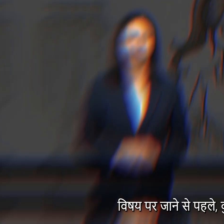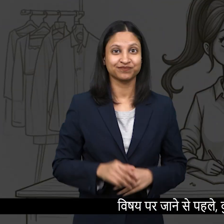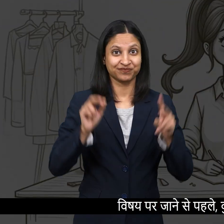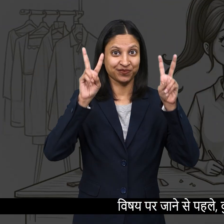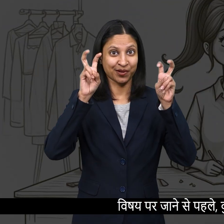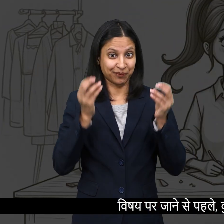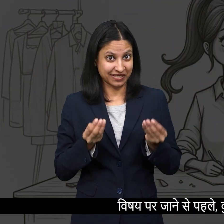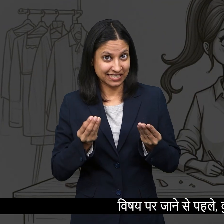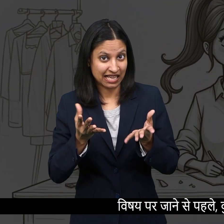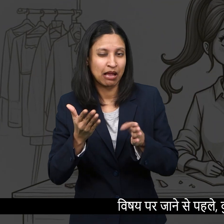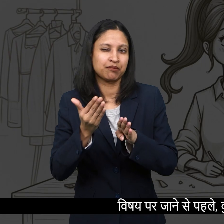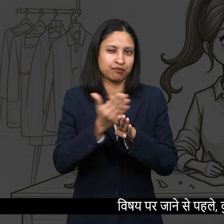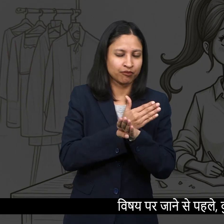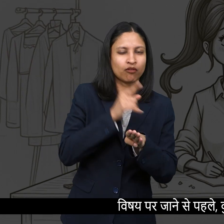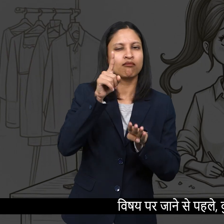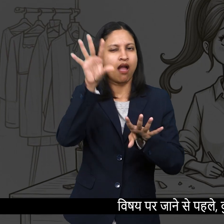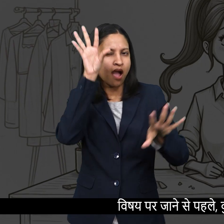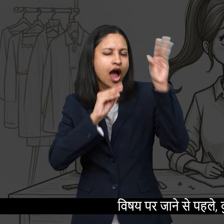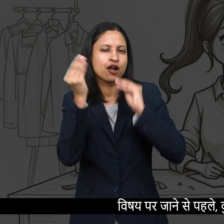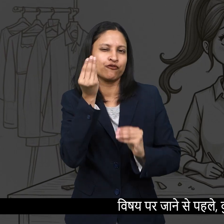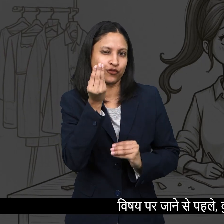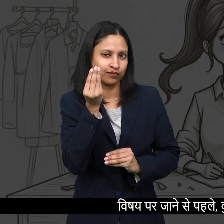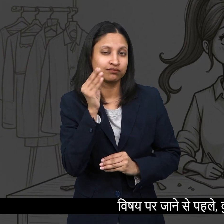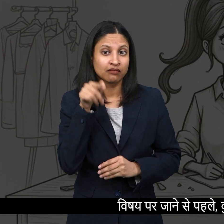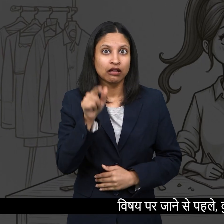विषय पर जाने से पहले कुछ मुख्य शब्द सीखते हैं।